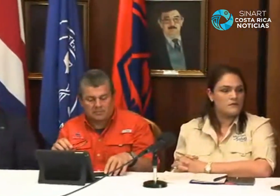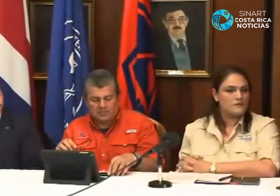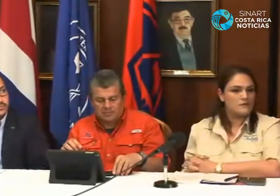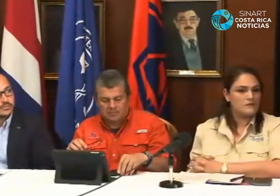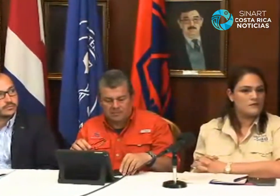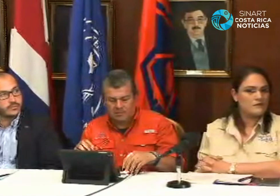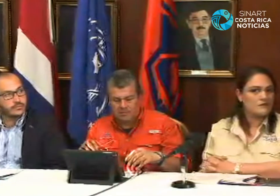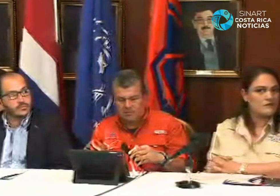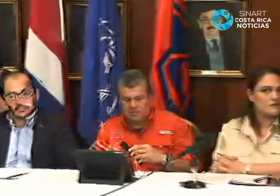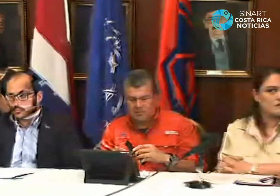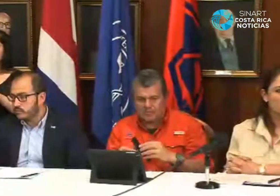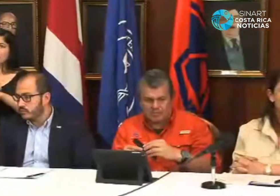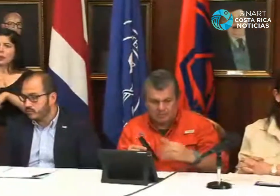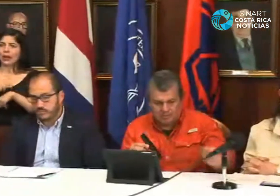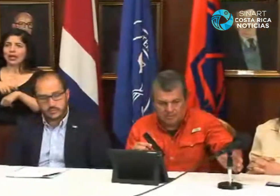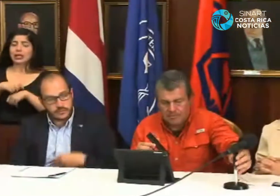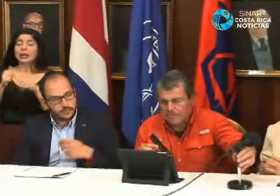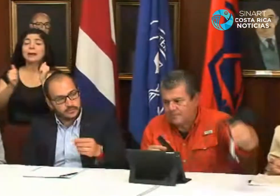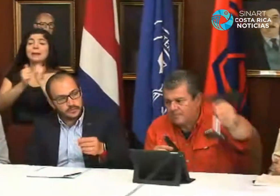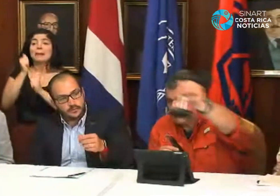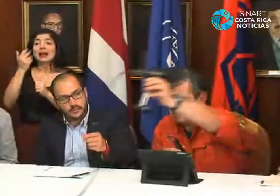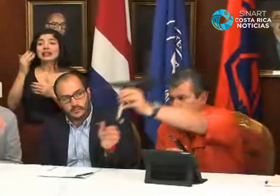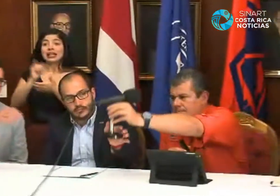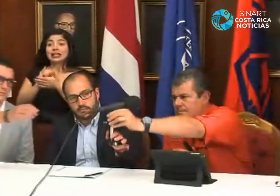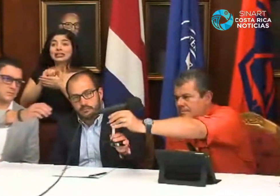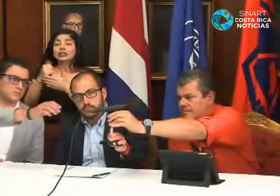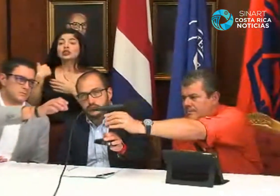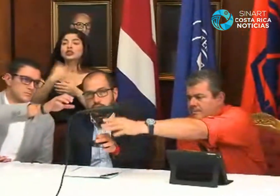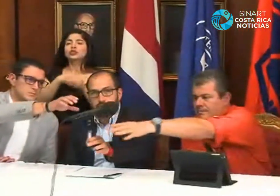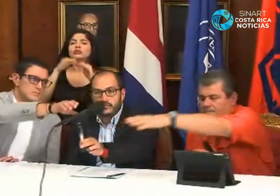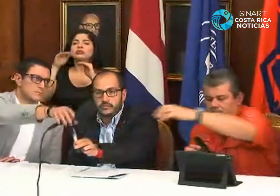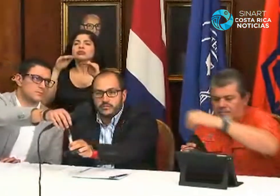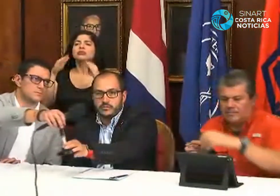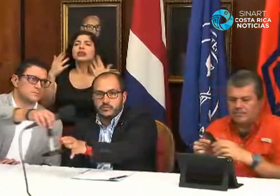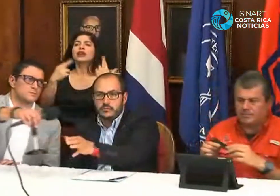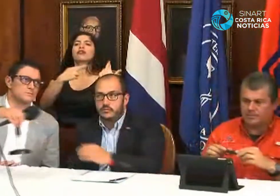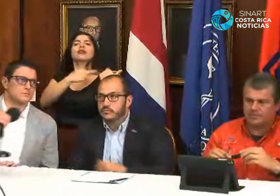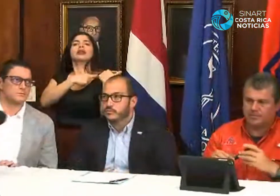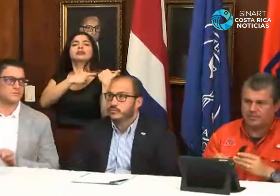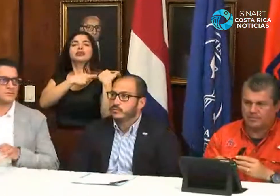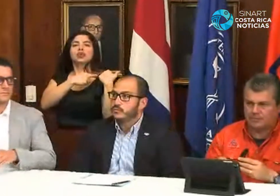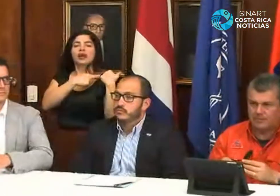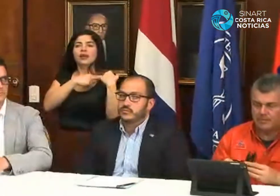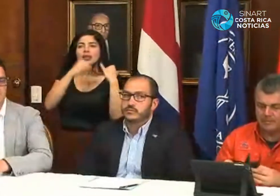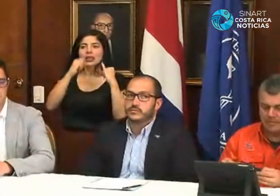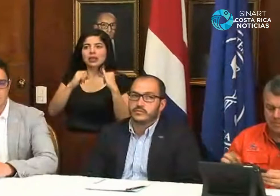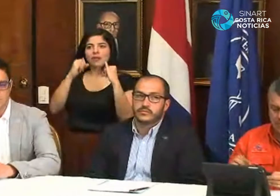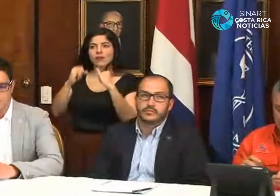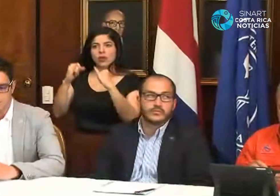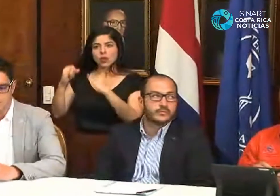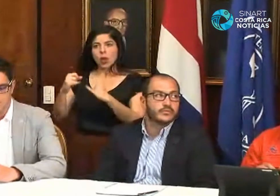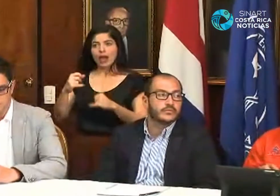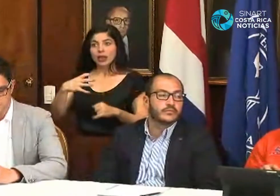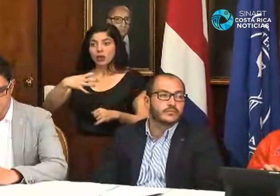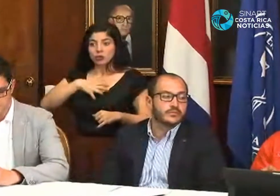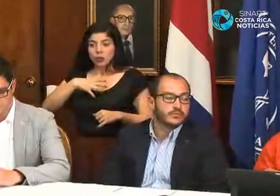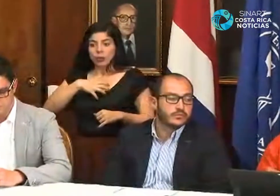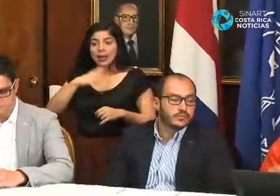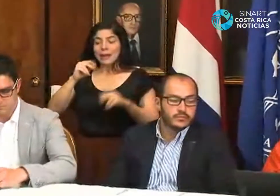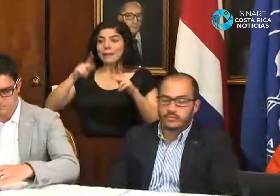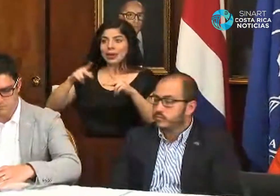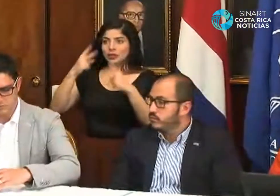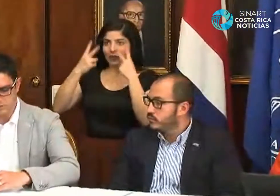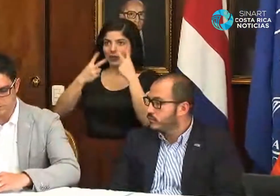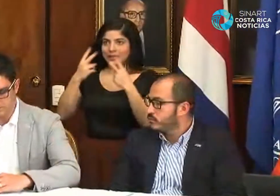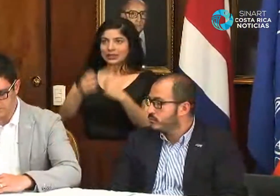cuántas tenemos en este momento, y más allá de eso, lo que estamos llamando es una responsabilidad individual de los propietarios y de las personas